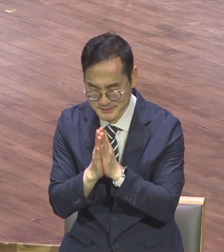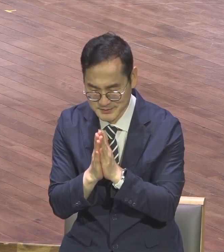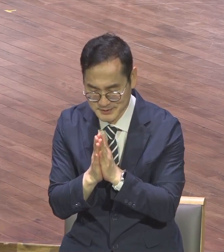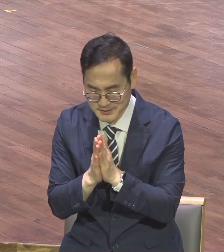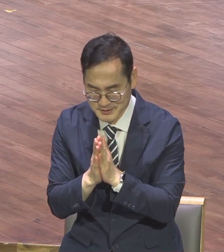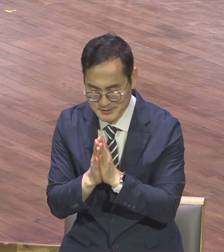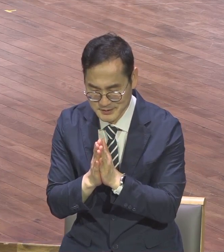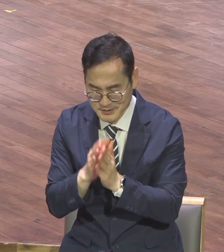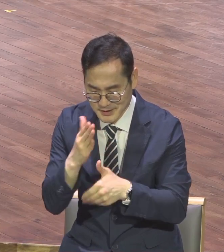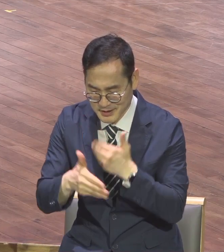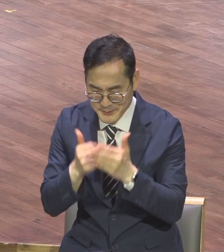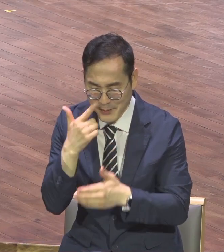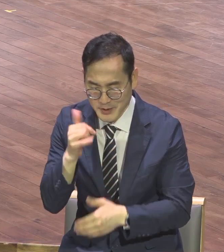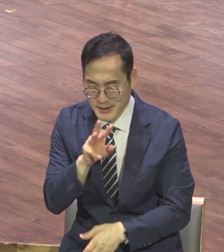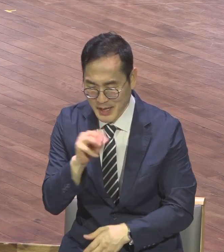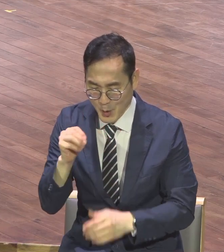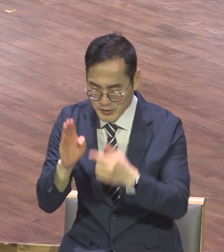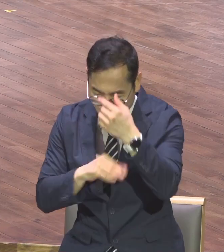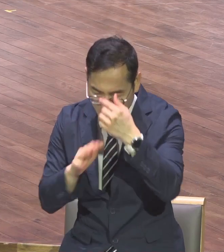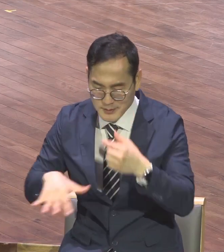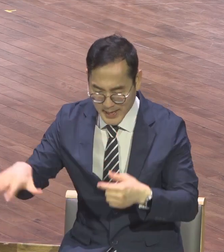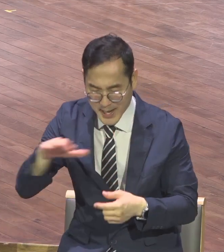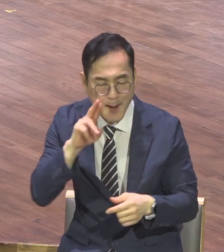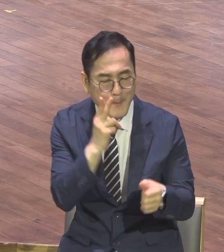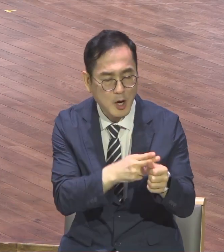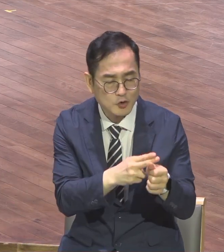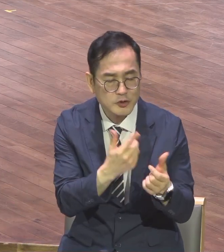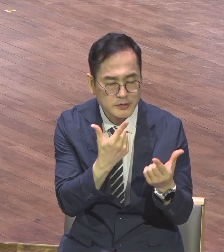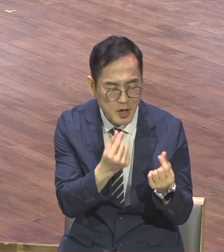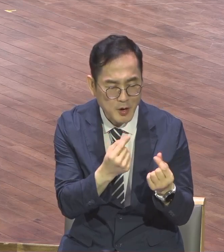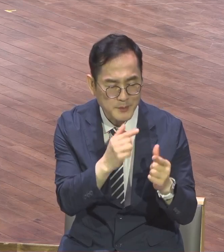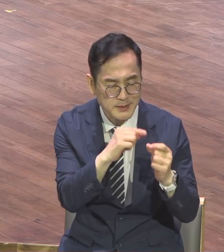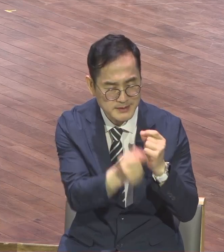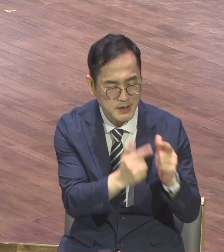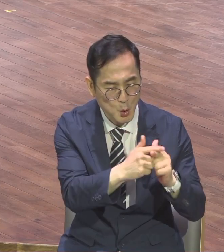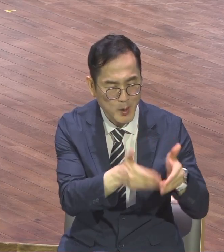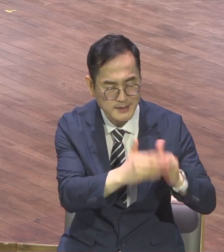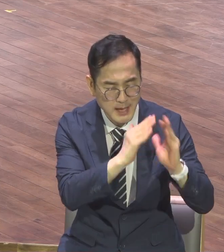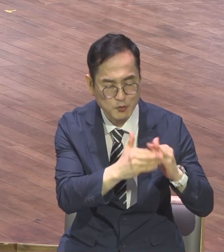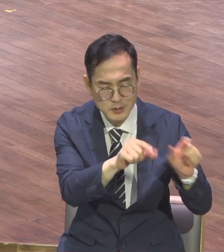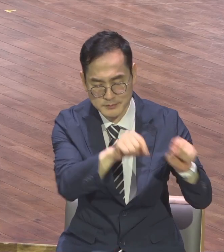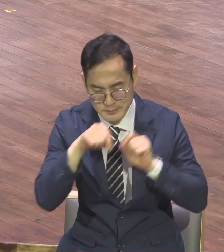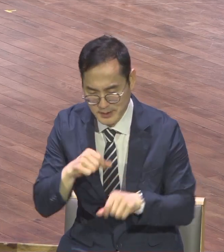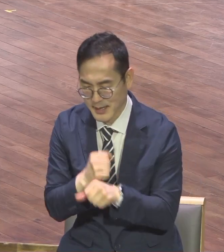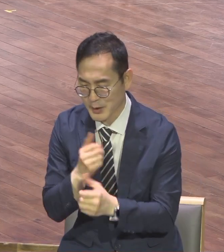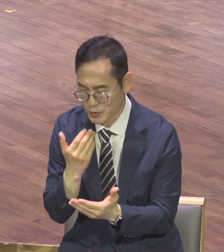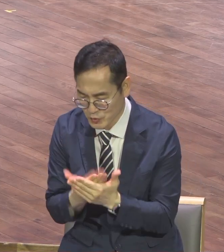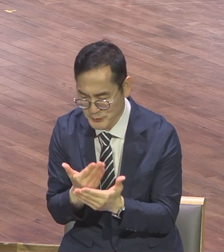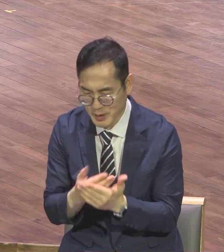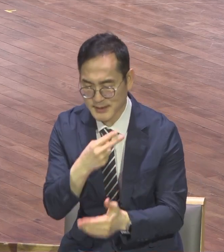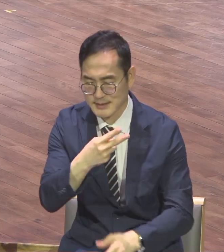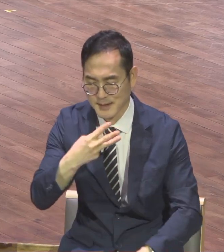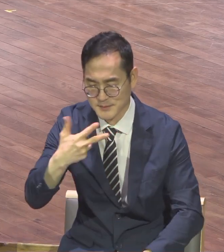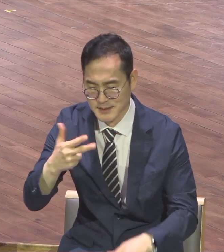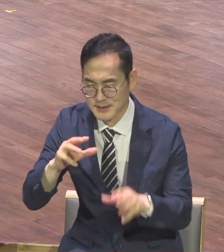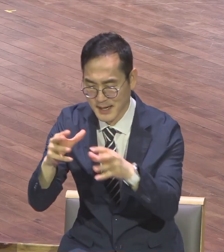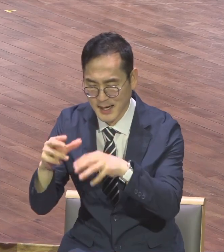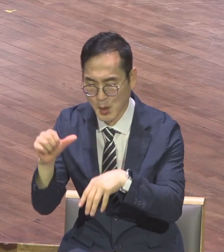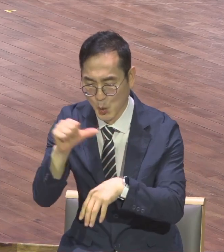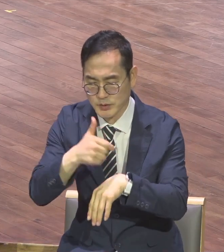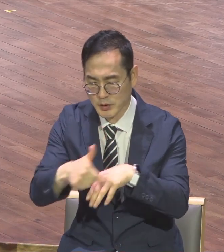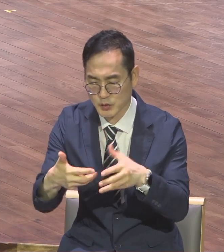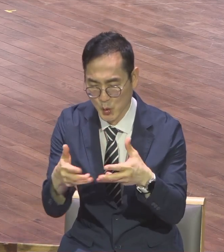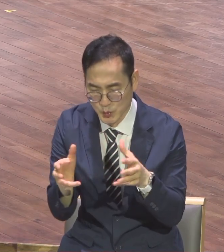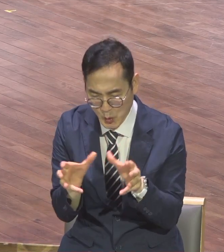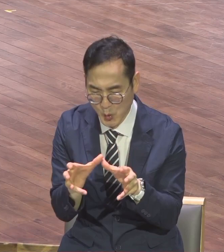삶이 바울처럼 망대 세우는 전략이 되게 도와주옵소서. 우리가 237 나라 5천적 복음을 위해서